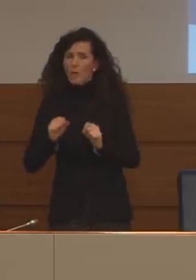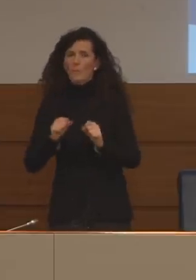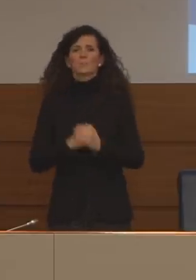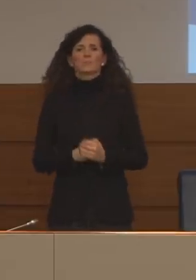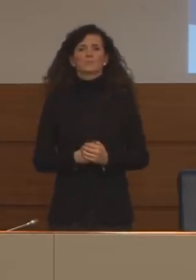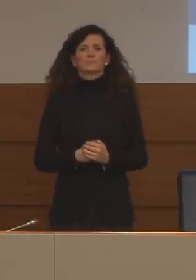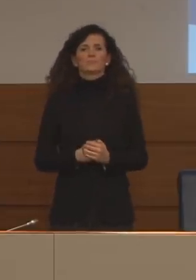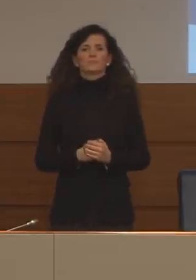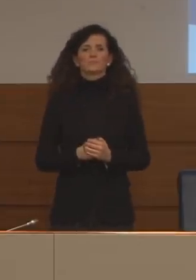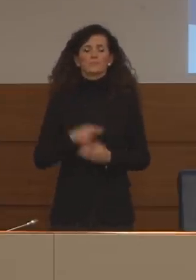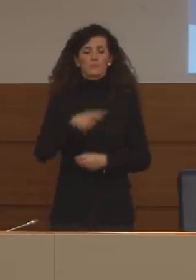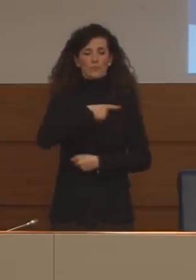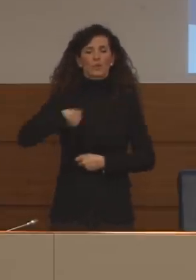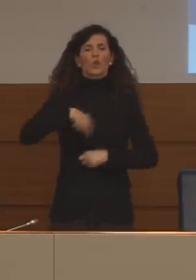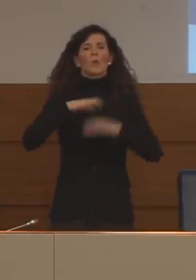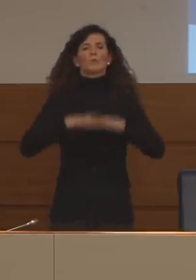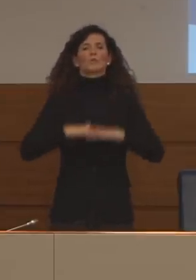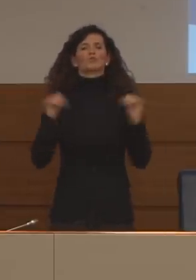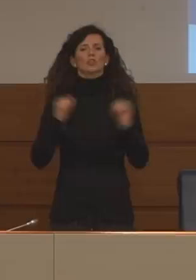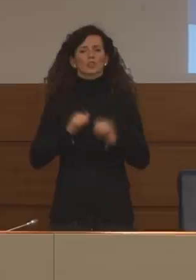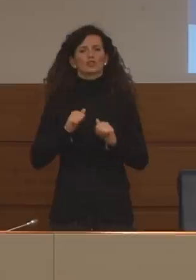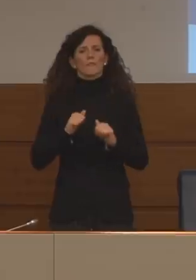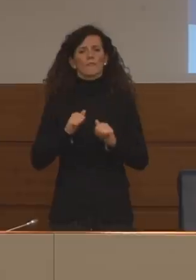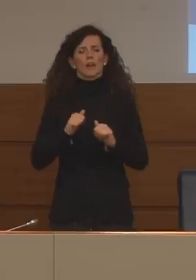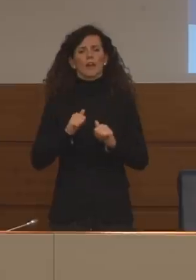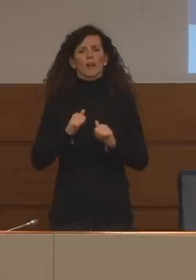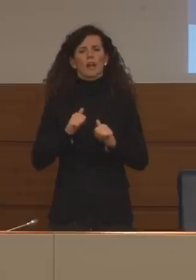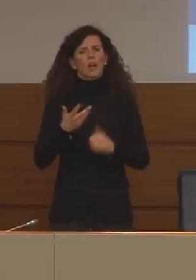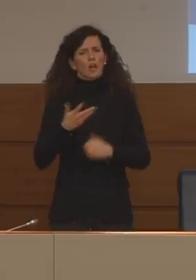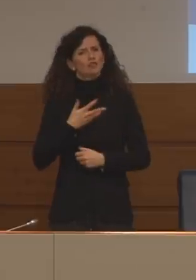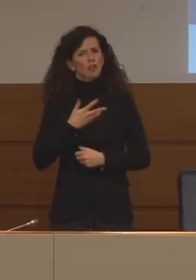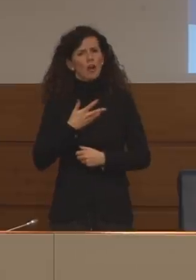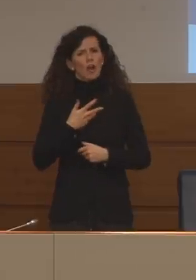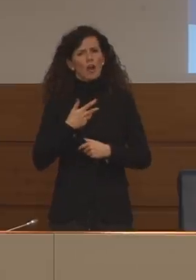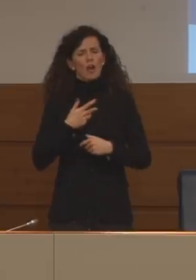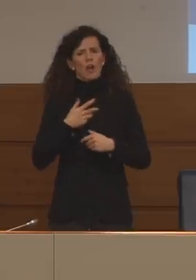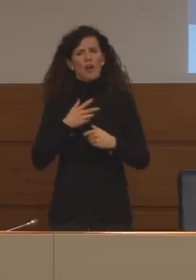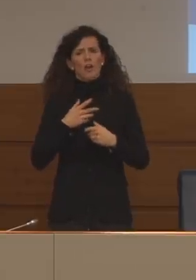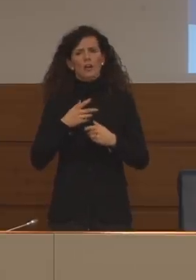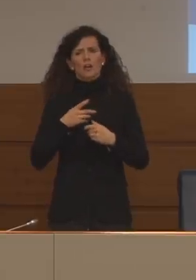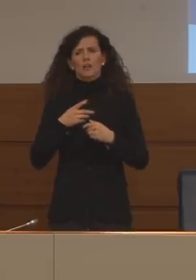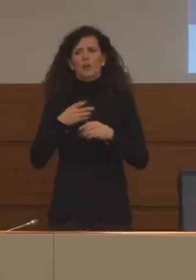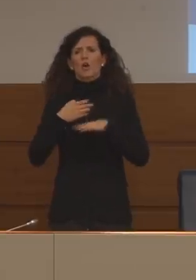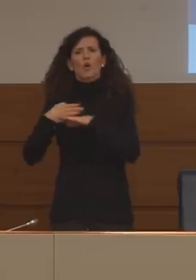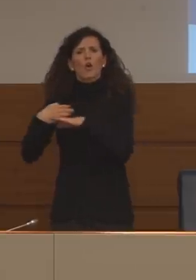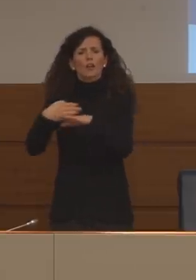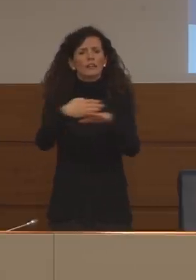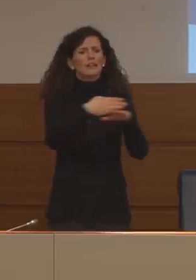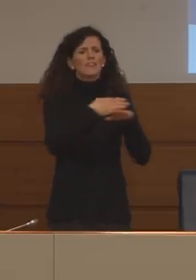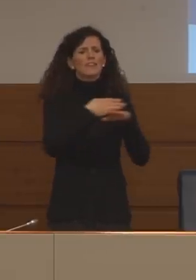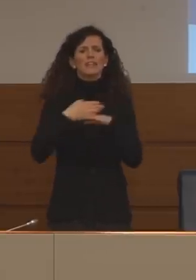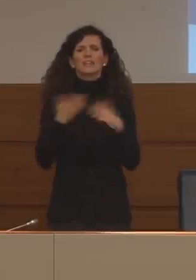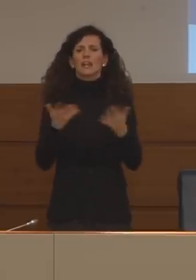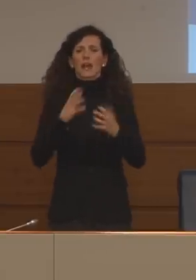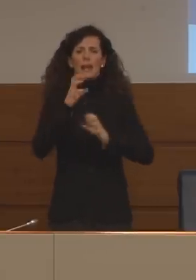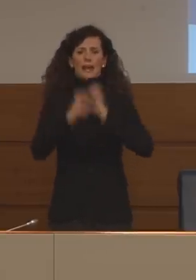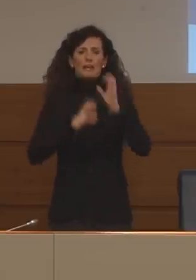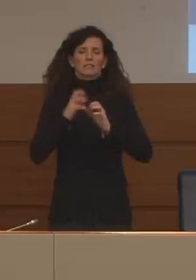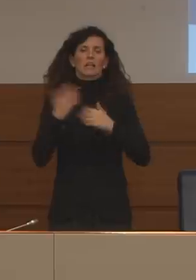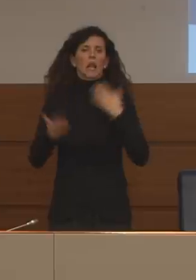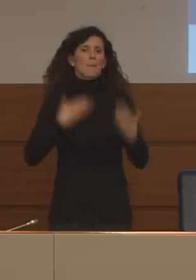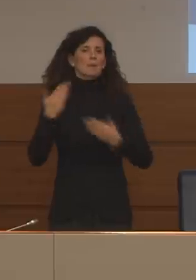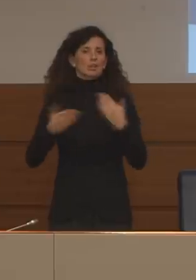meccanismo che ci permette di circolare e di condividere le crisi le emergenze che quello del